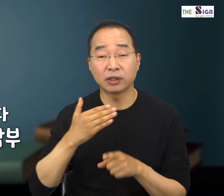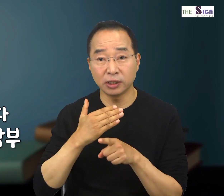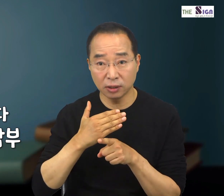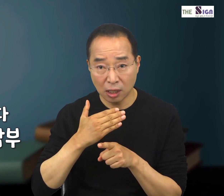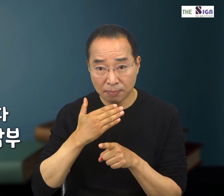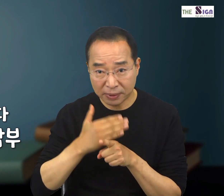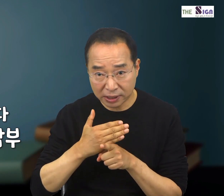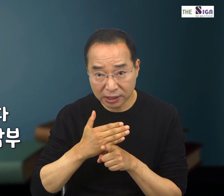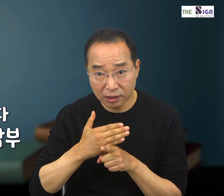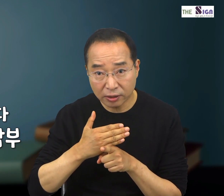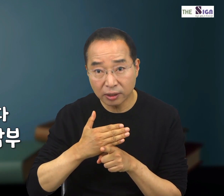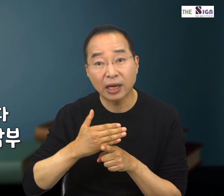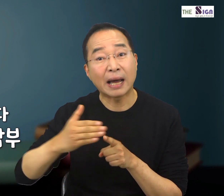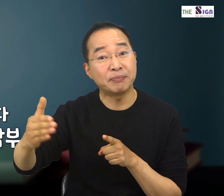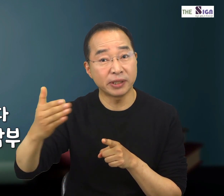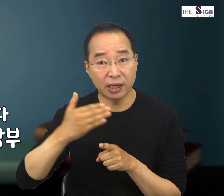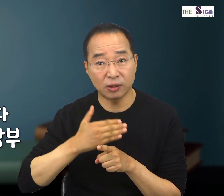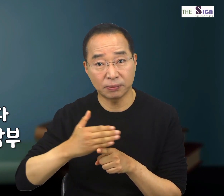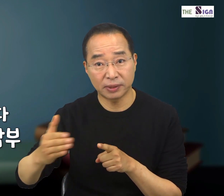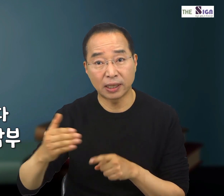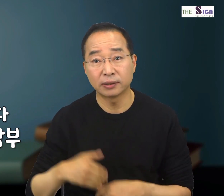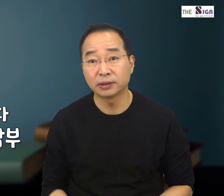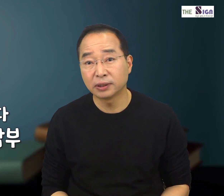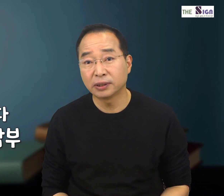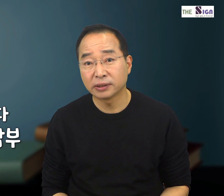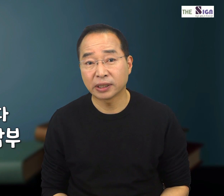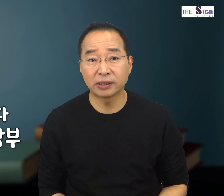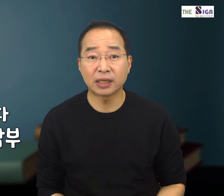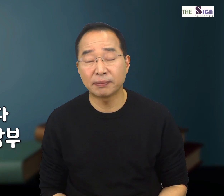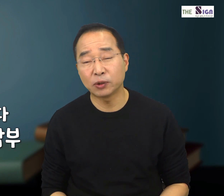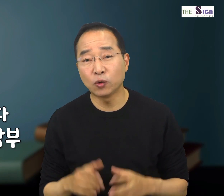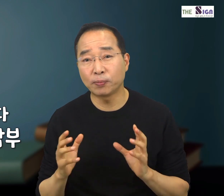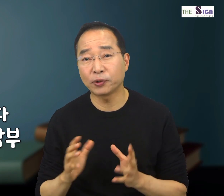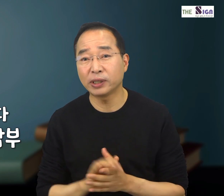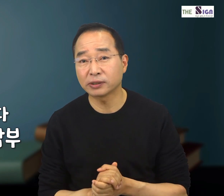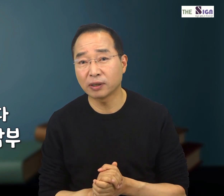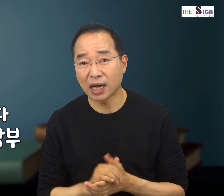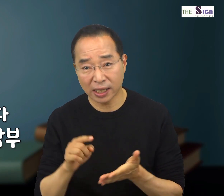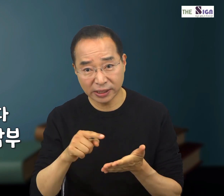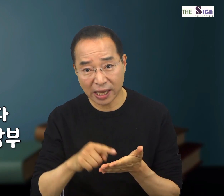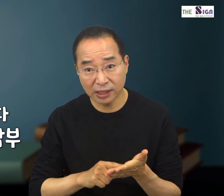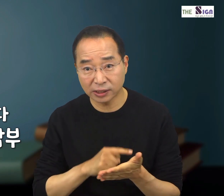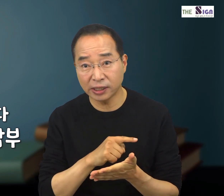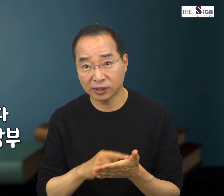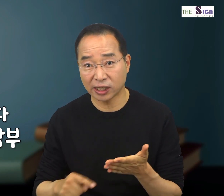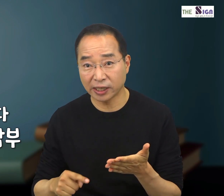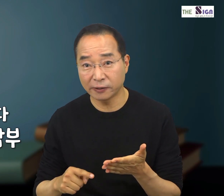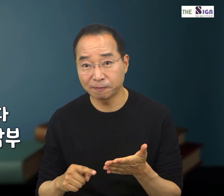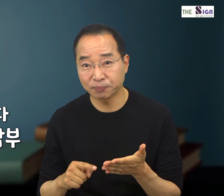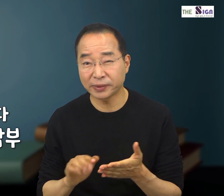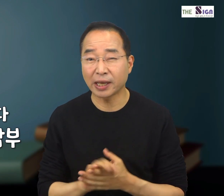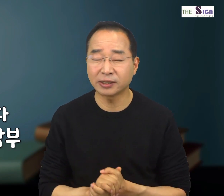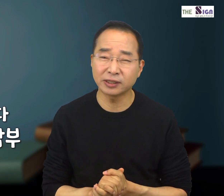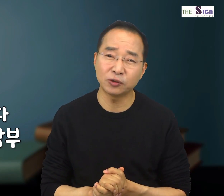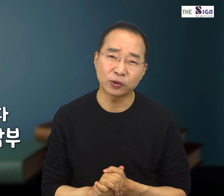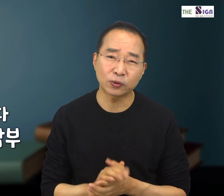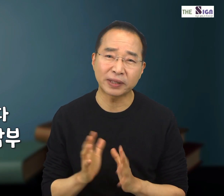이거는 빚진 거를 갚는 개념입니다. 자, 그 다음에 이 표현에서 아까 이제 X를 했잖아요. 근데 X 여기 좀 다른